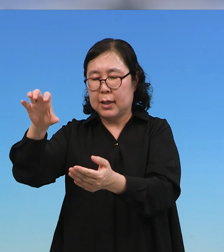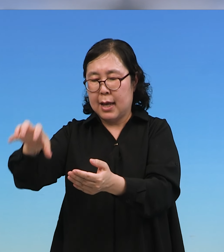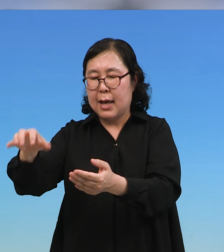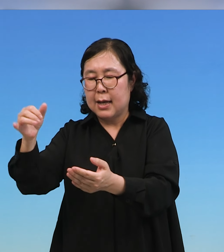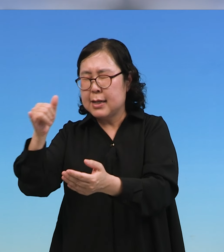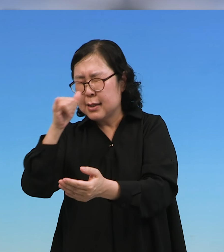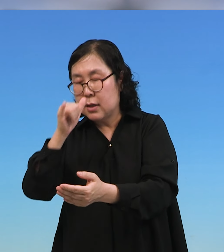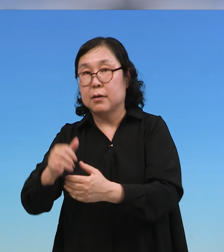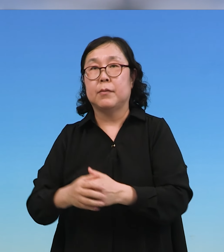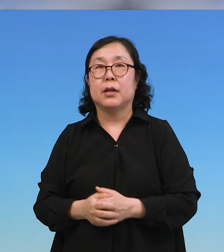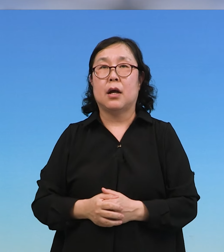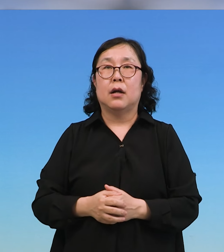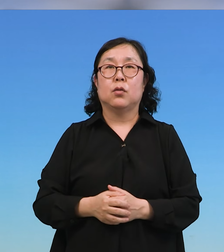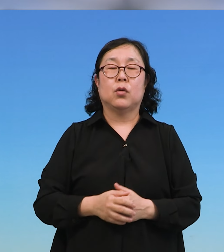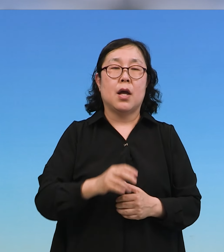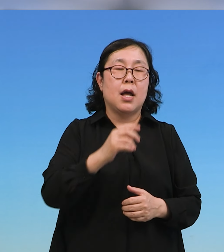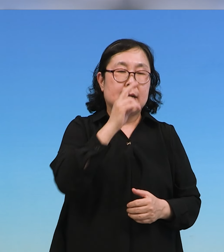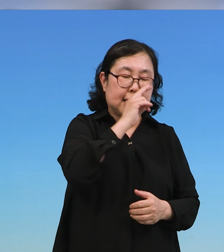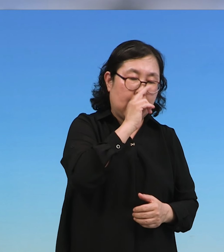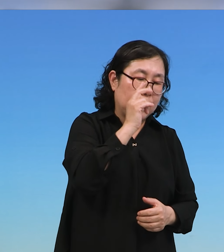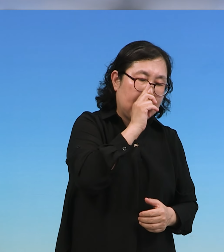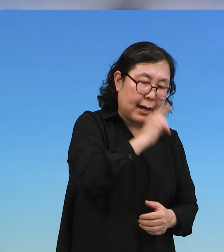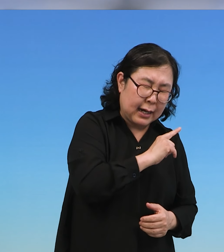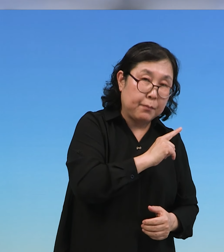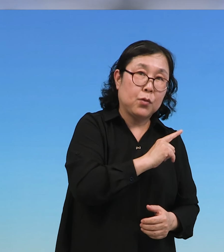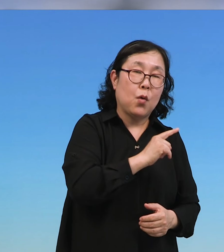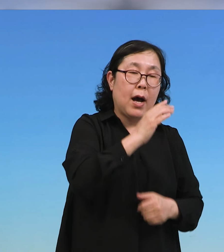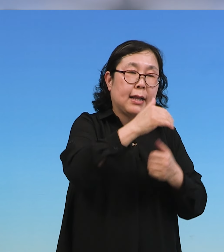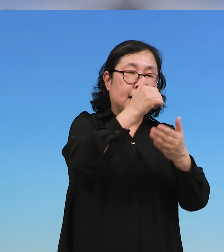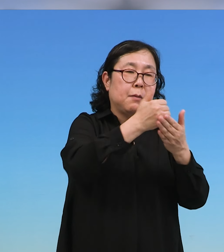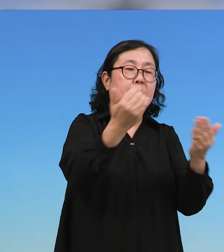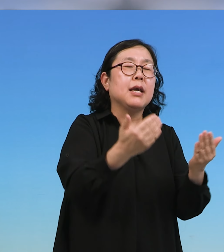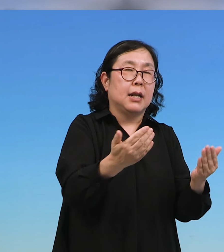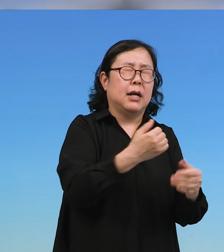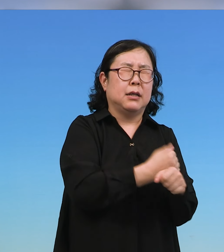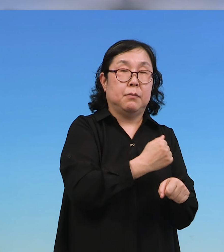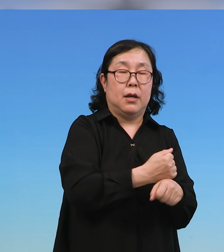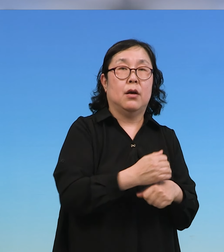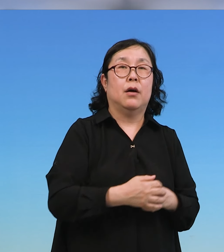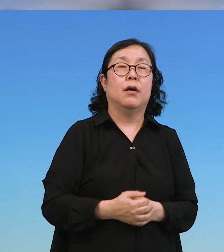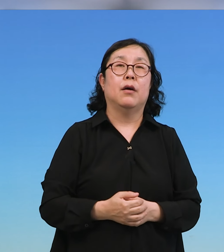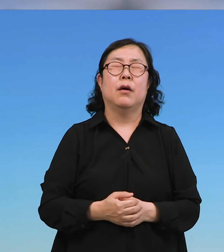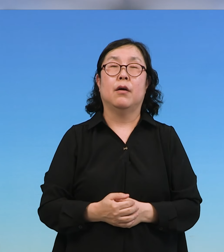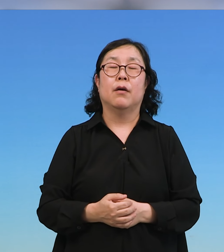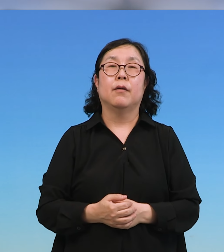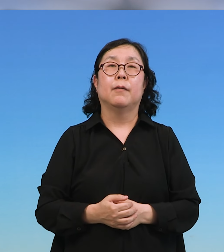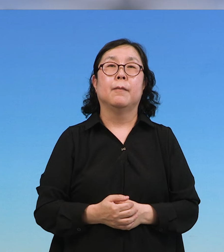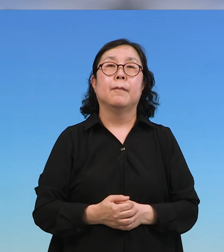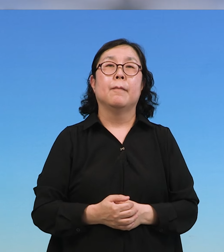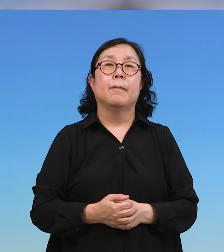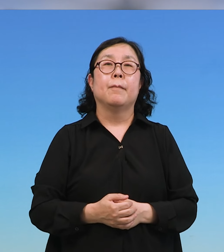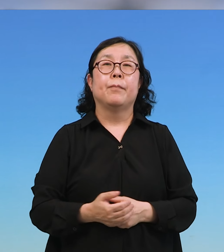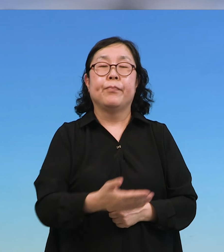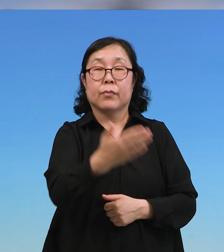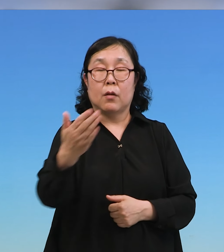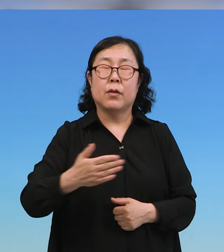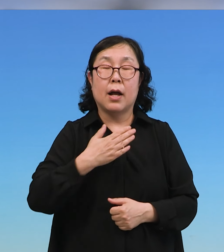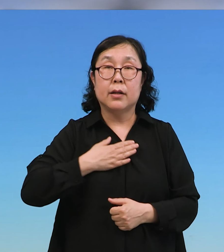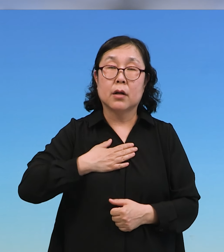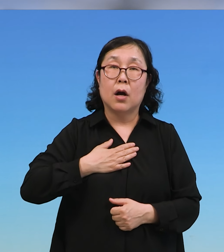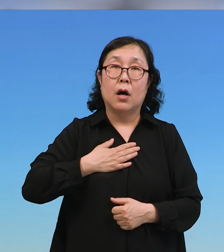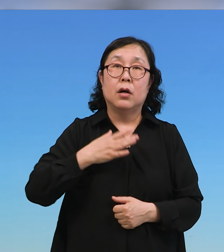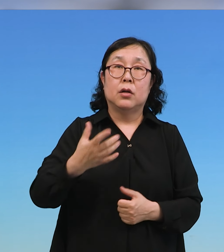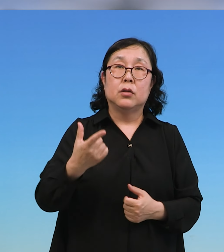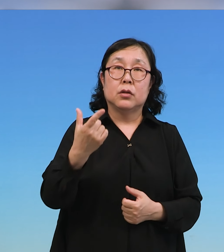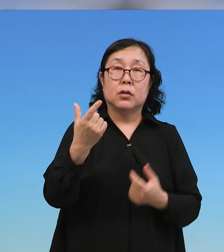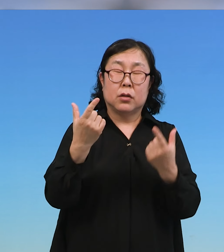여러분 다 아시지만요, 사도행전에 나오는 초대교회 지도자들은 그렇게 유능한 사람들이 아니었습니다. 먼저